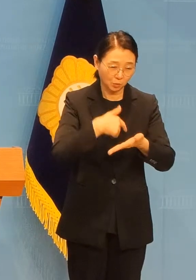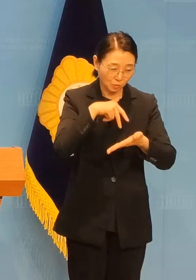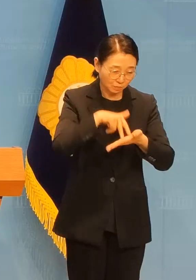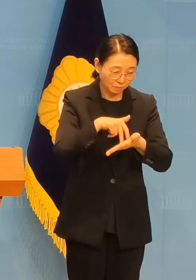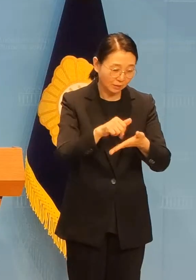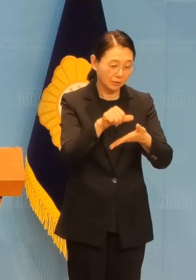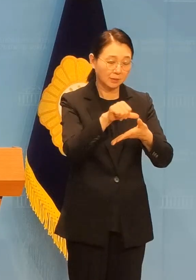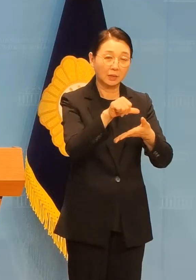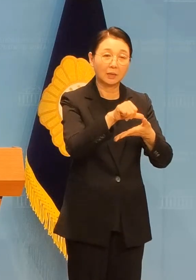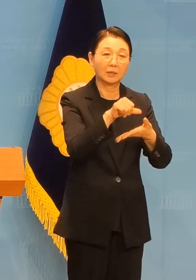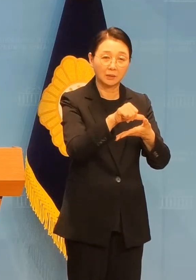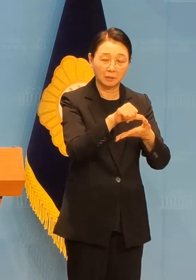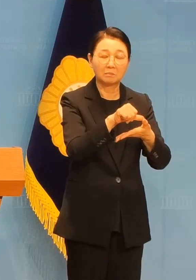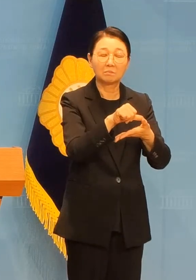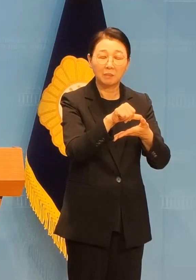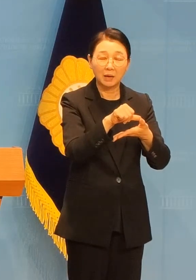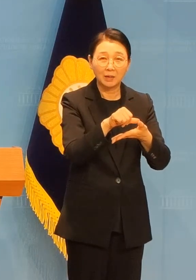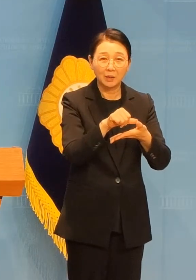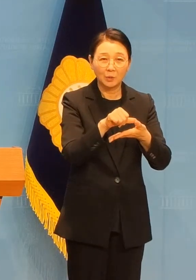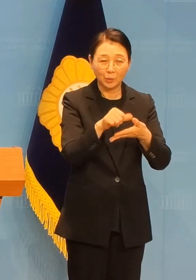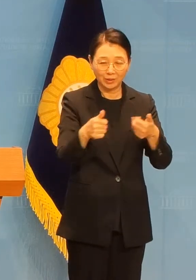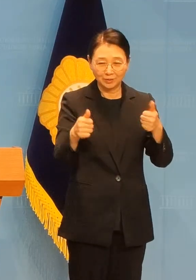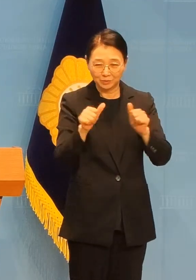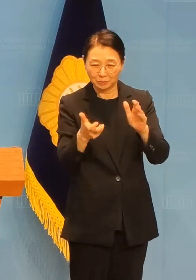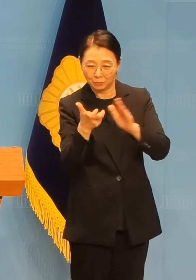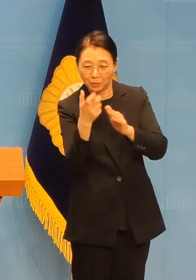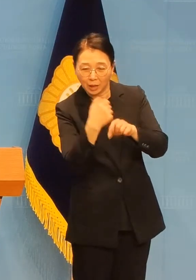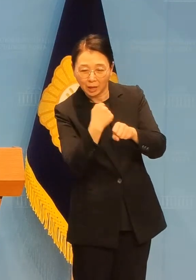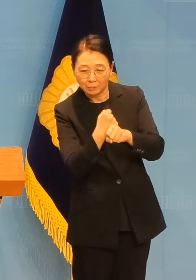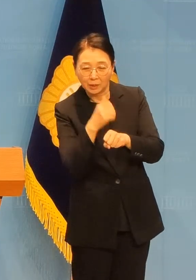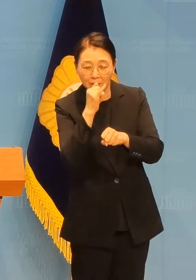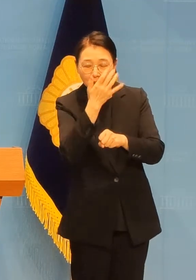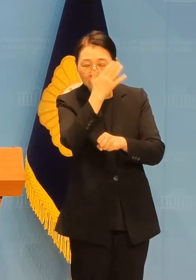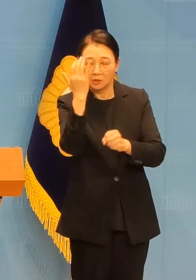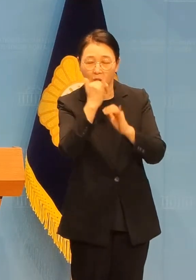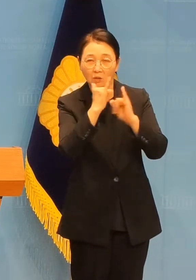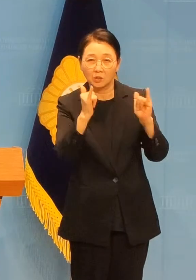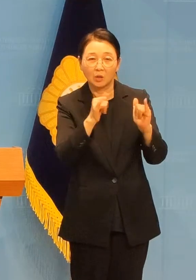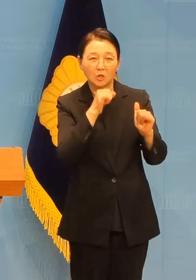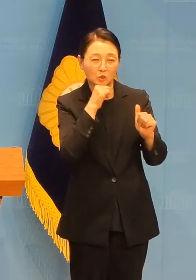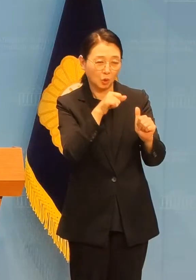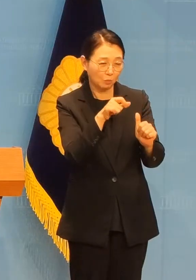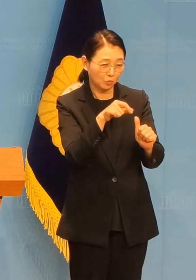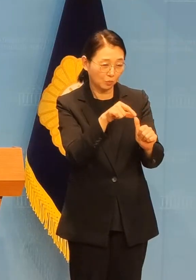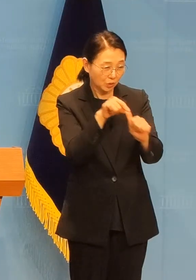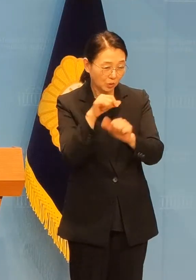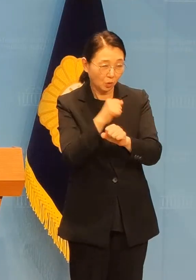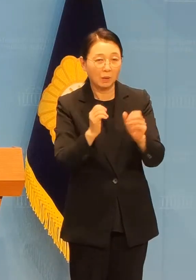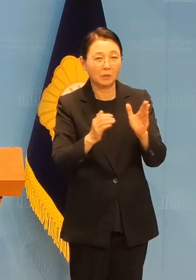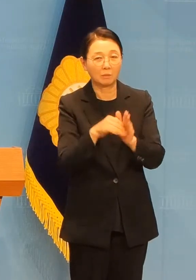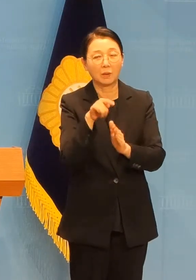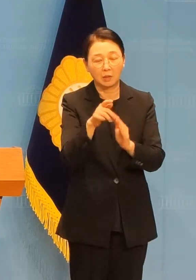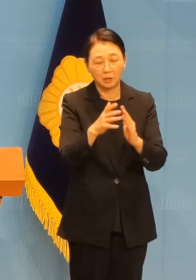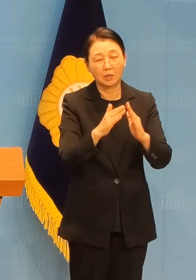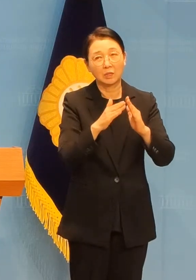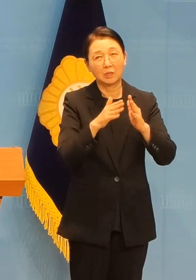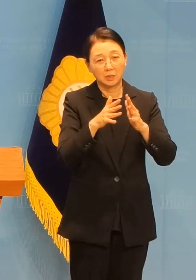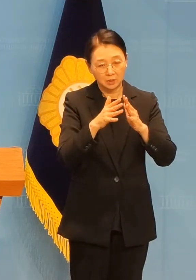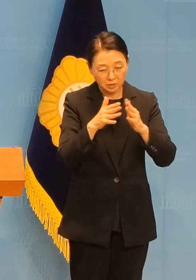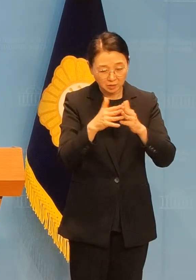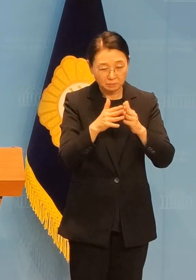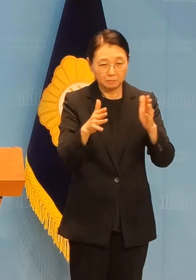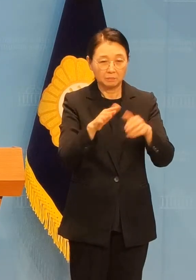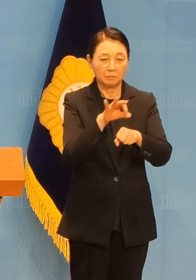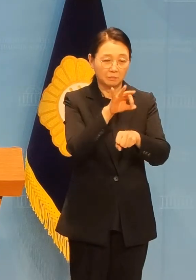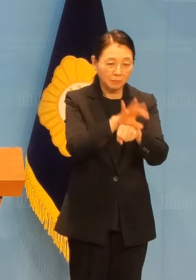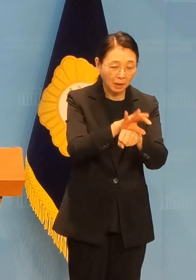장남을 세대원으로 유지해 청렴 가점을 끌어올린 것은 명백한 주택 공급 질서